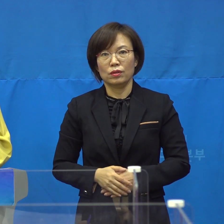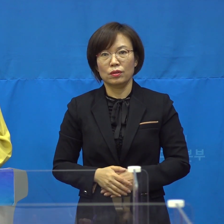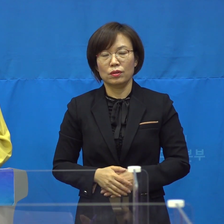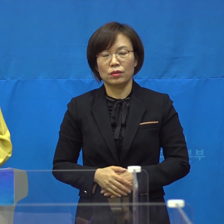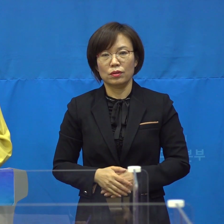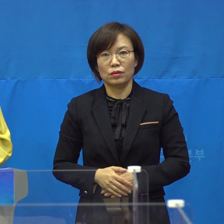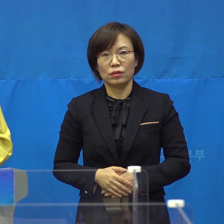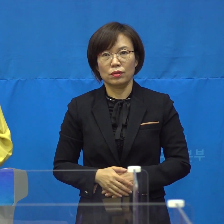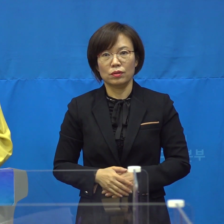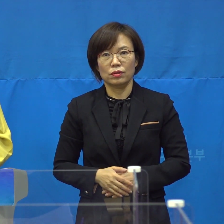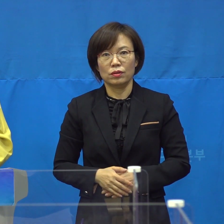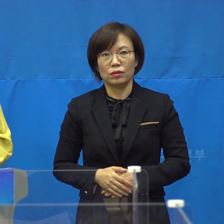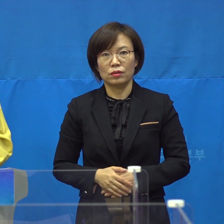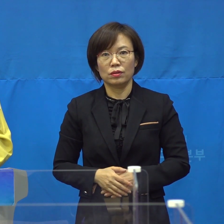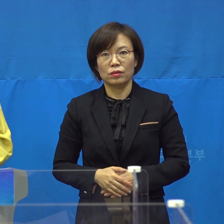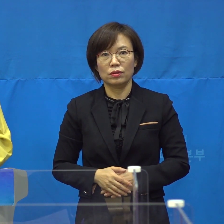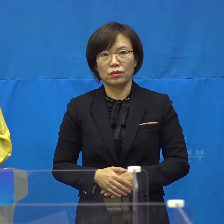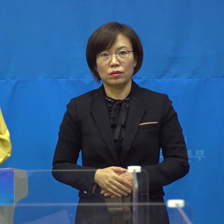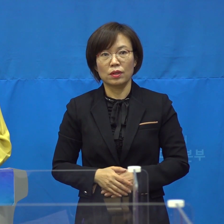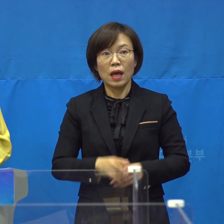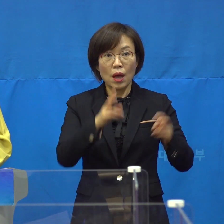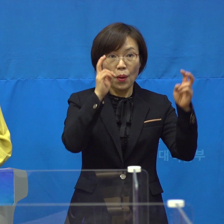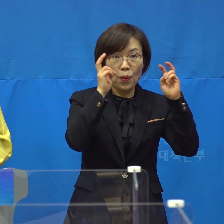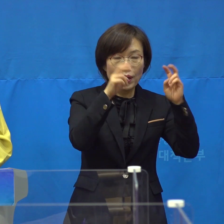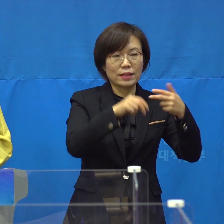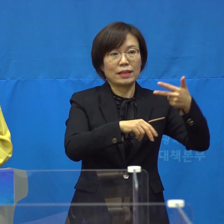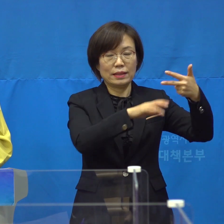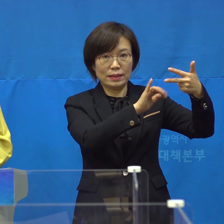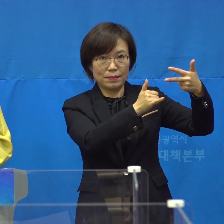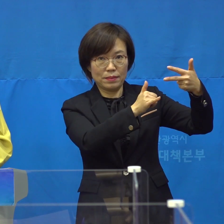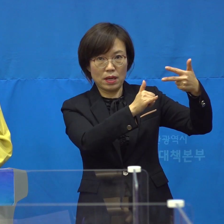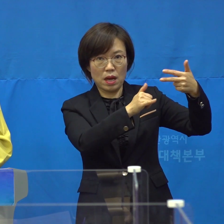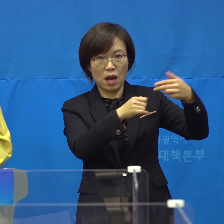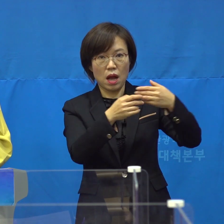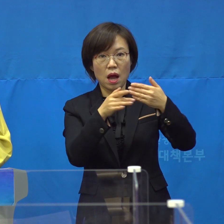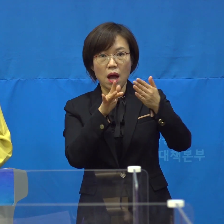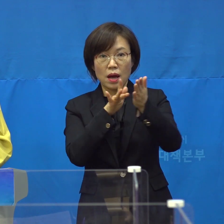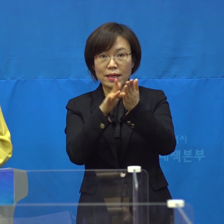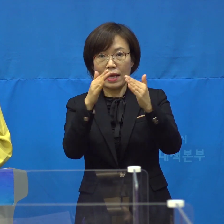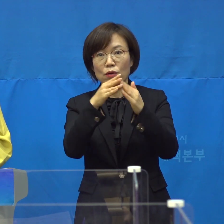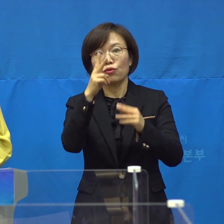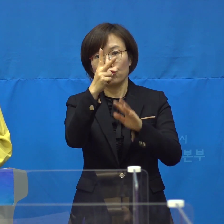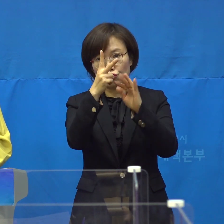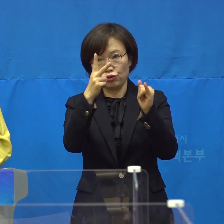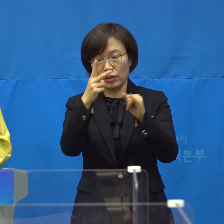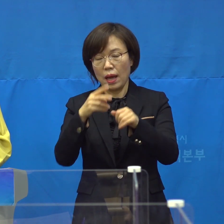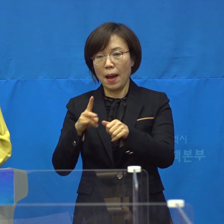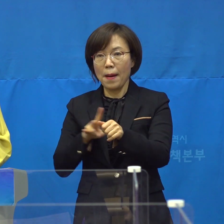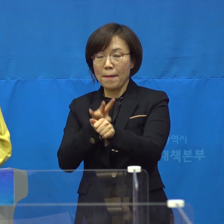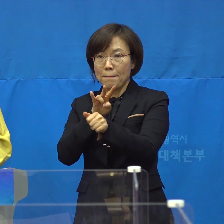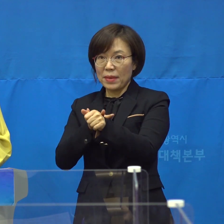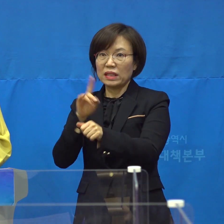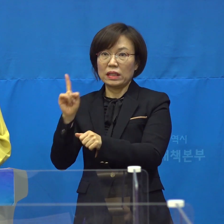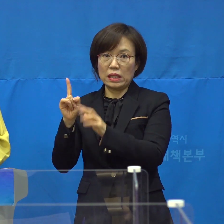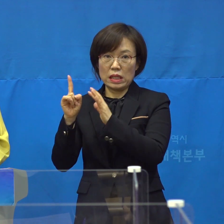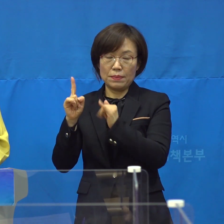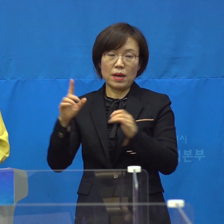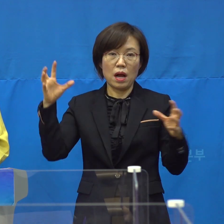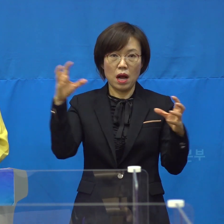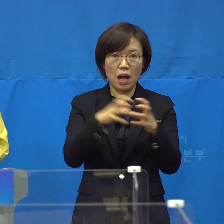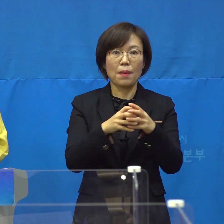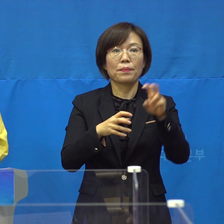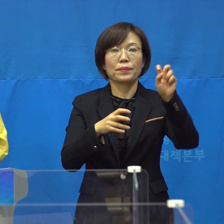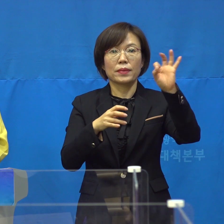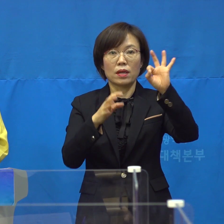대상은 A 직장 7명, B 약국 2명, C 편의점 1명 총 10명에